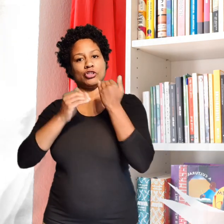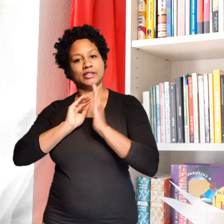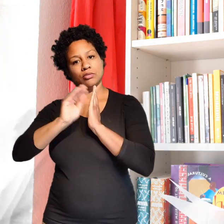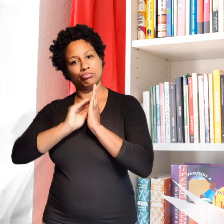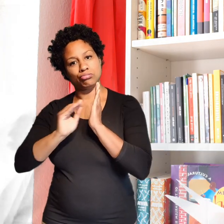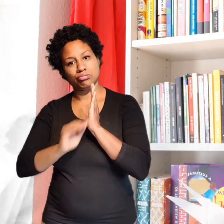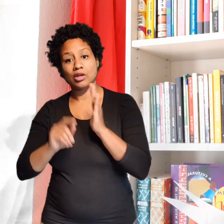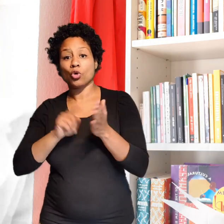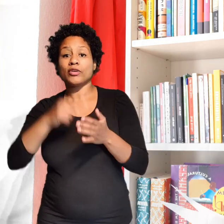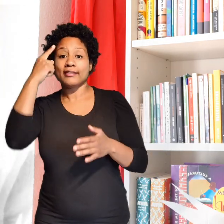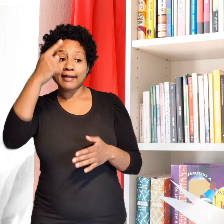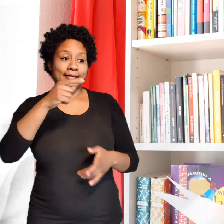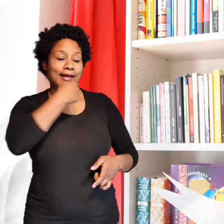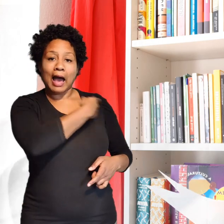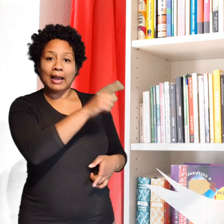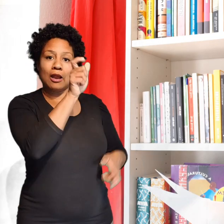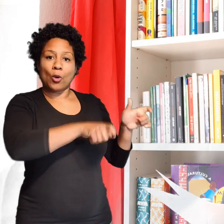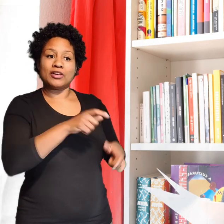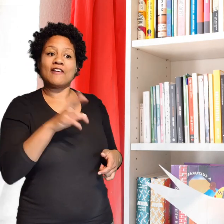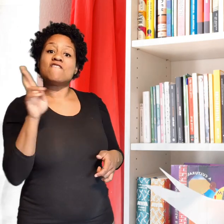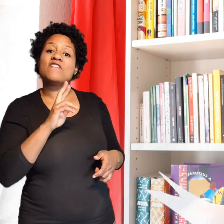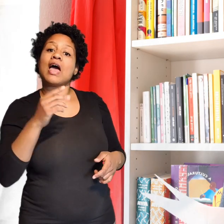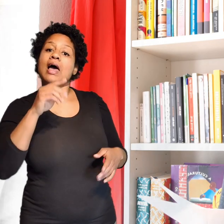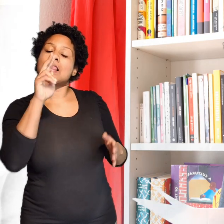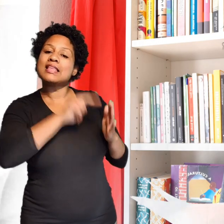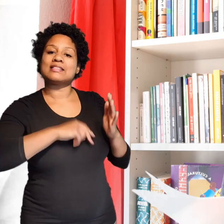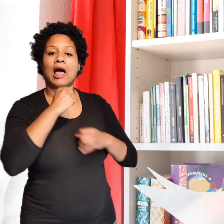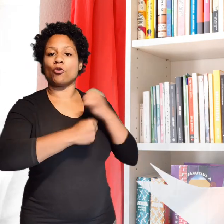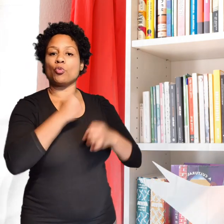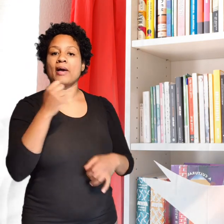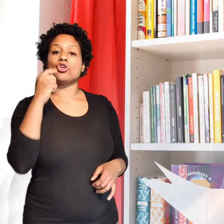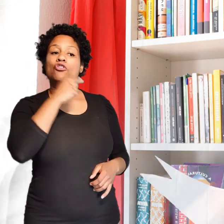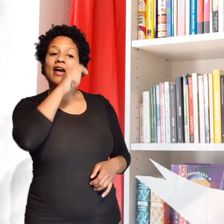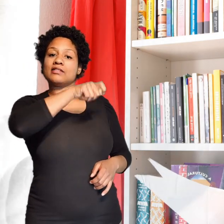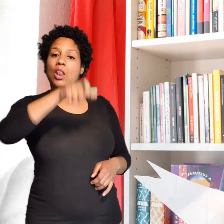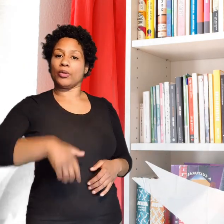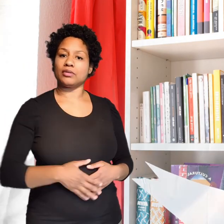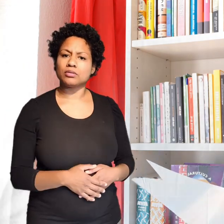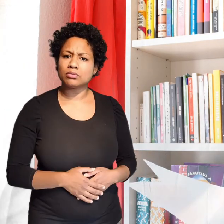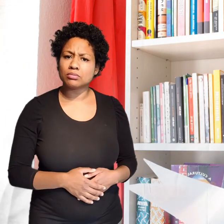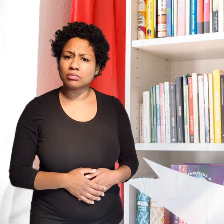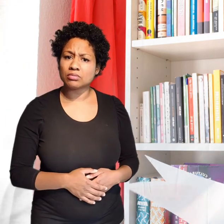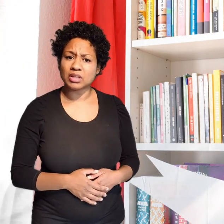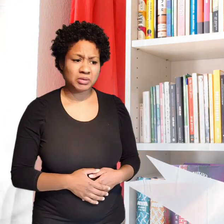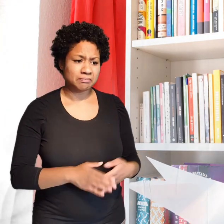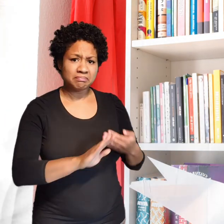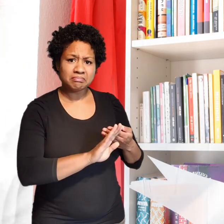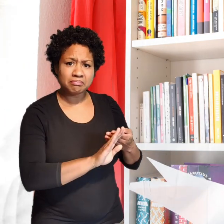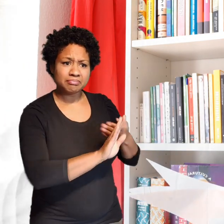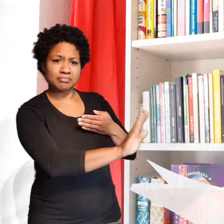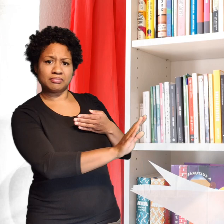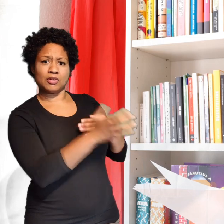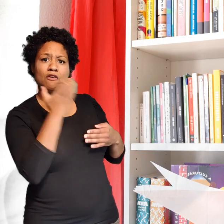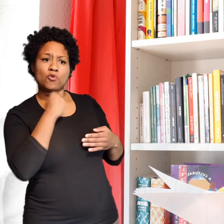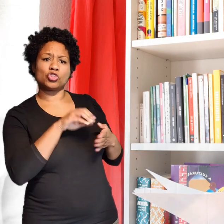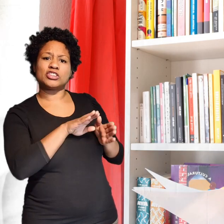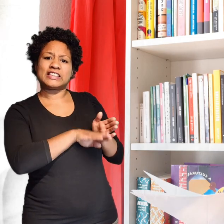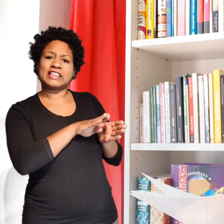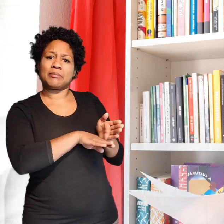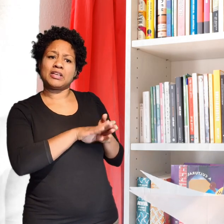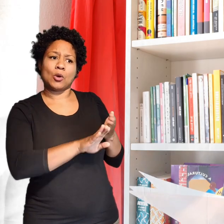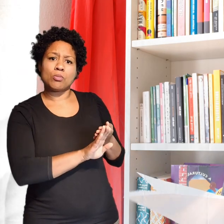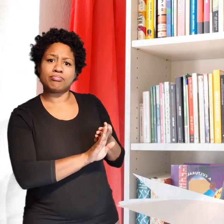ausschließlich als weiß imaginiert? Was, wenn sie dadurch versucht, sich von eben dieser Art der Diskriminierung zu